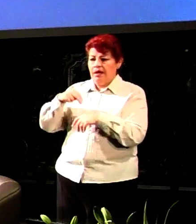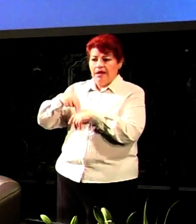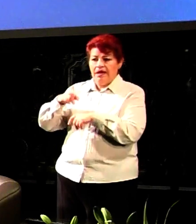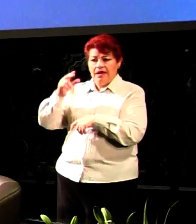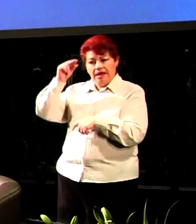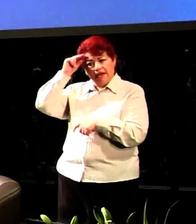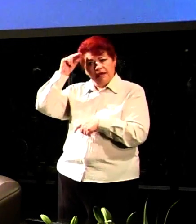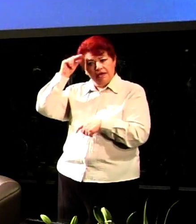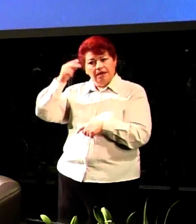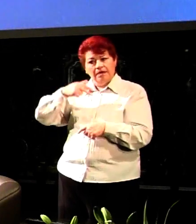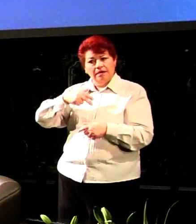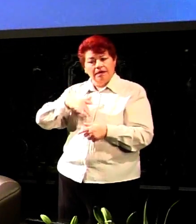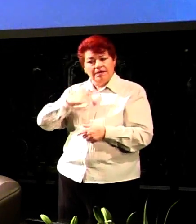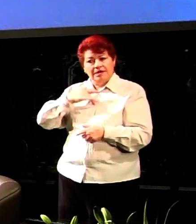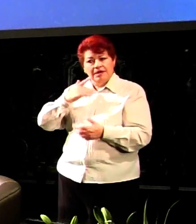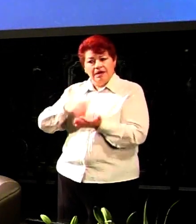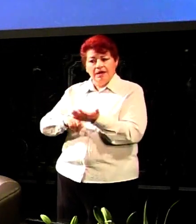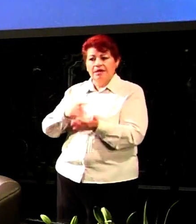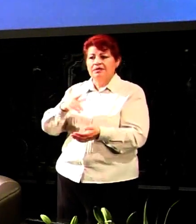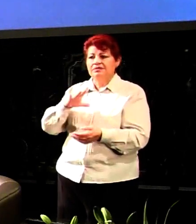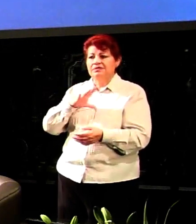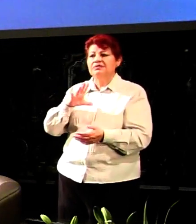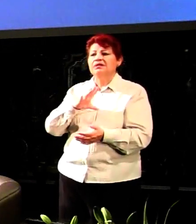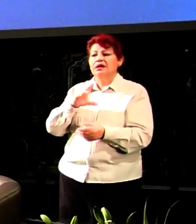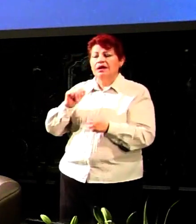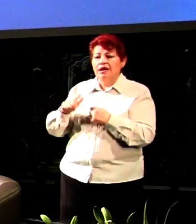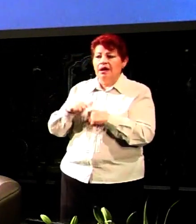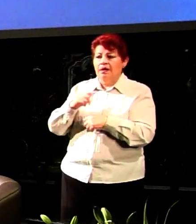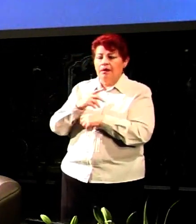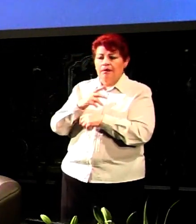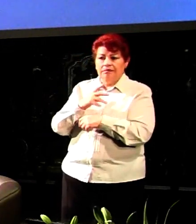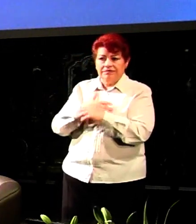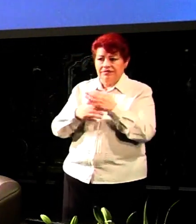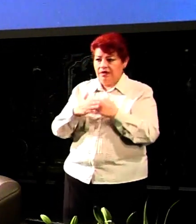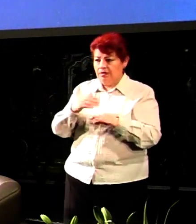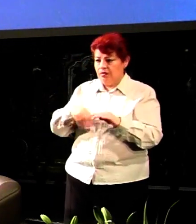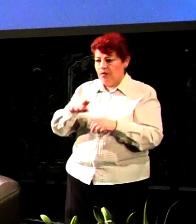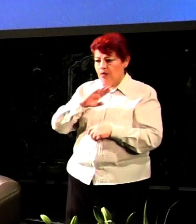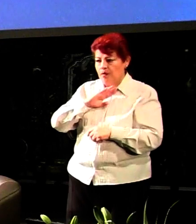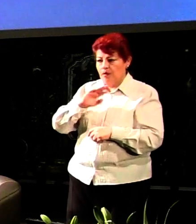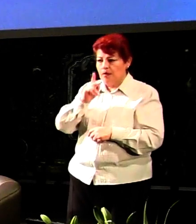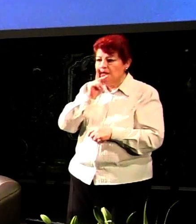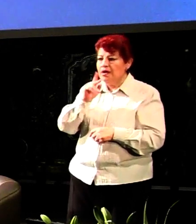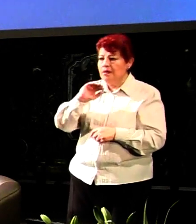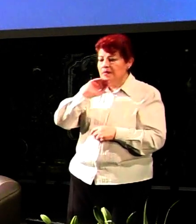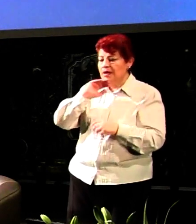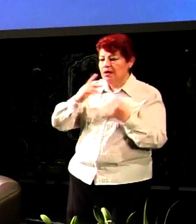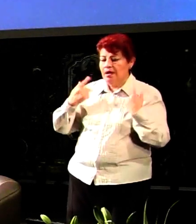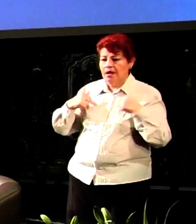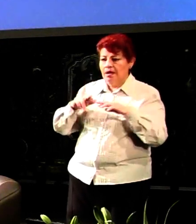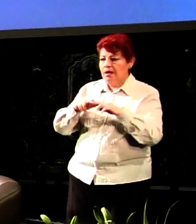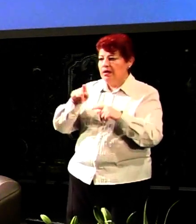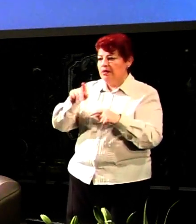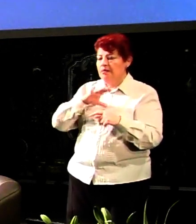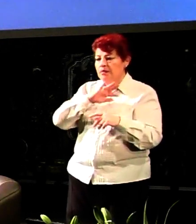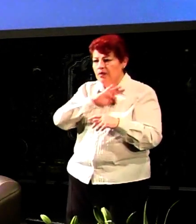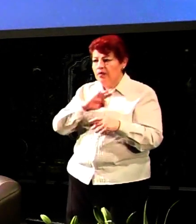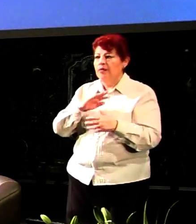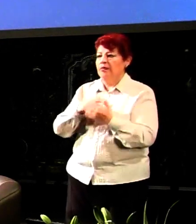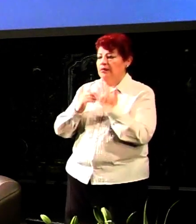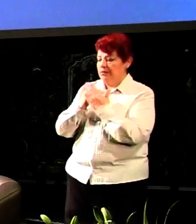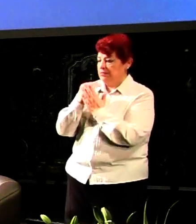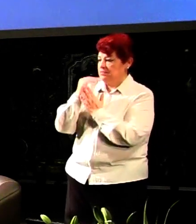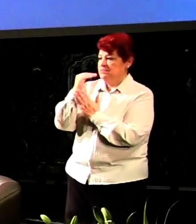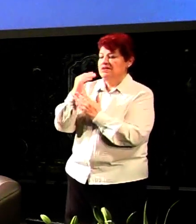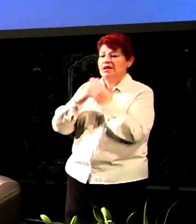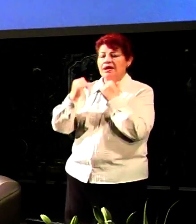inteligencia emocional. Hablar de inteligencia emocional es algo que nosotros como padres y como maestros podemos desarrollar, y me encanta